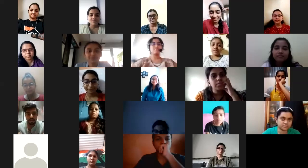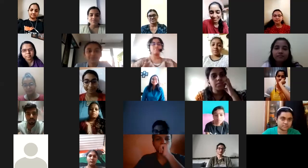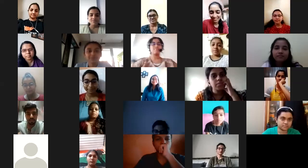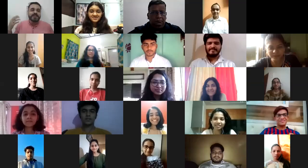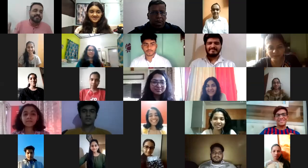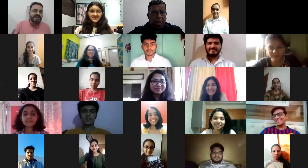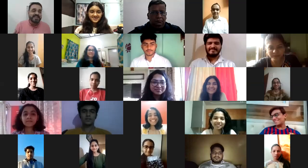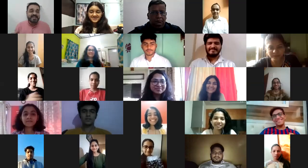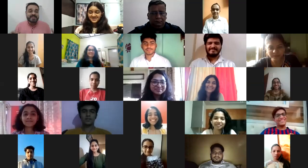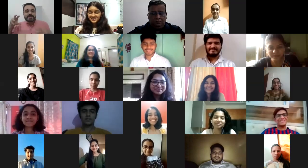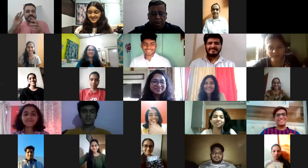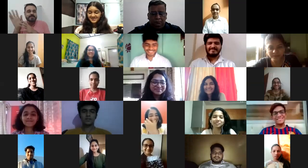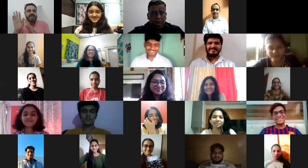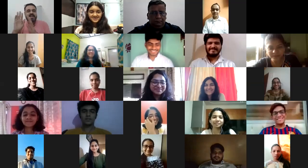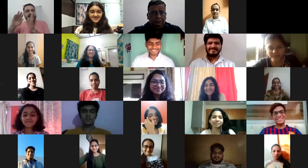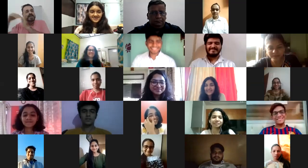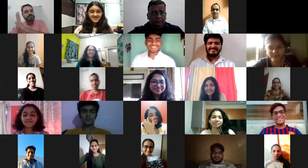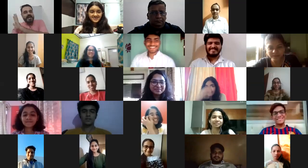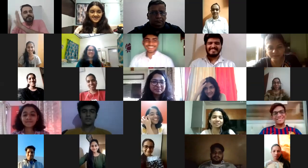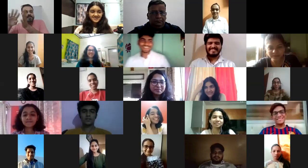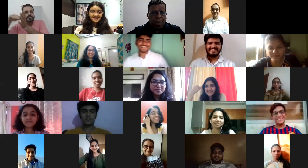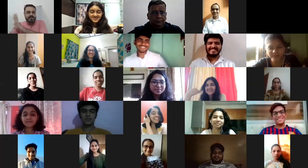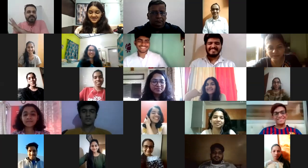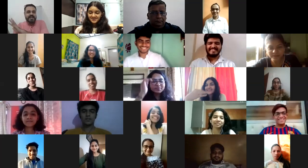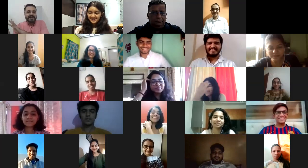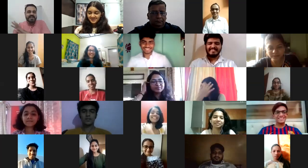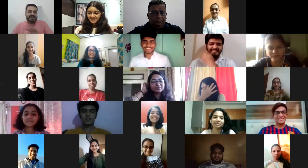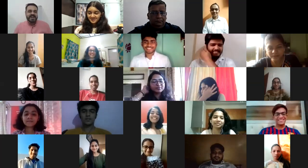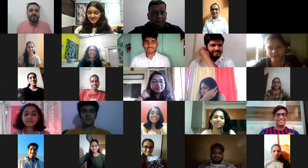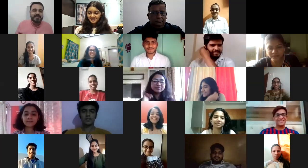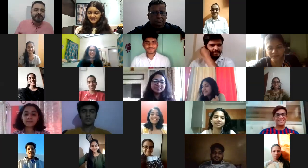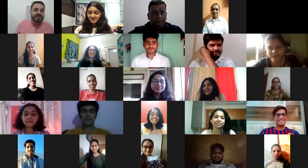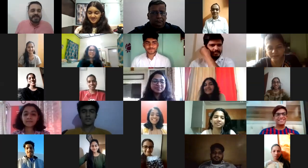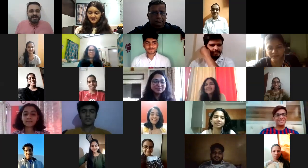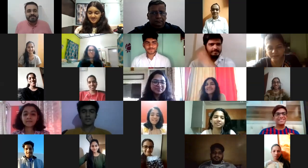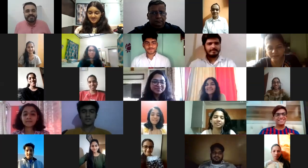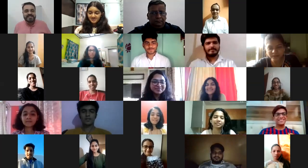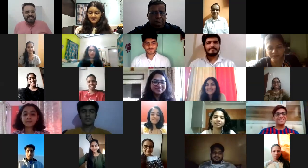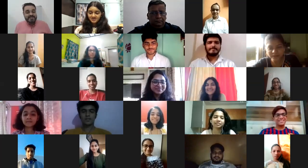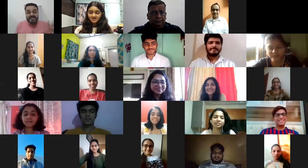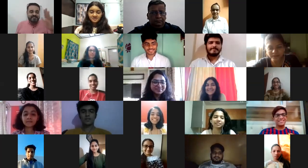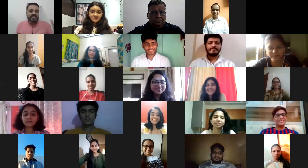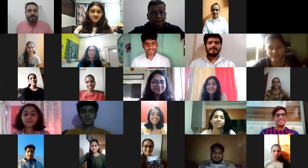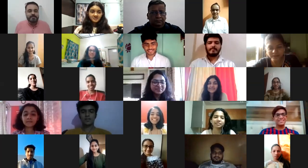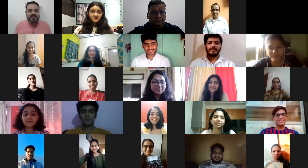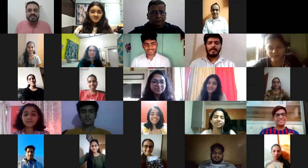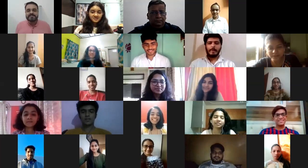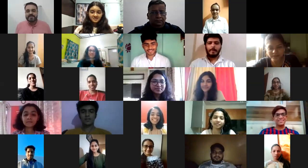was to convey कि उसकी वो चीट में क्या लिखा है या ब्लैक बोर्ड के उस तरफ क्या लिखा है. How painful it might have been, you know. So I think we are going to make it easy for all of